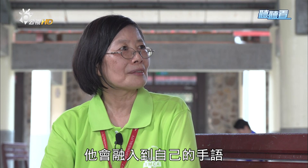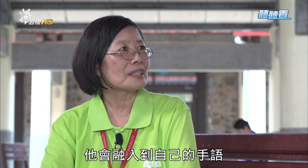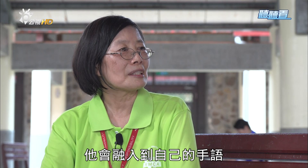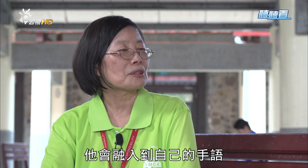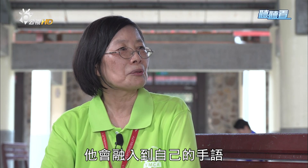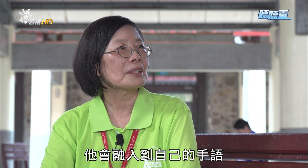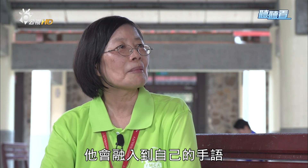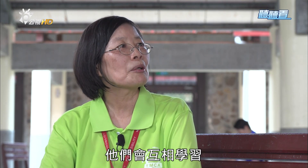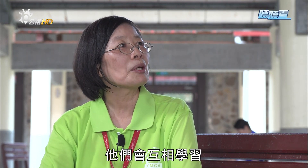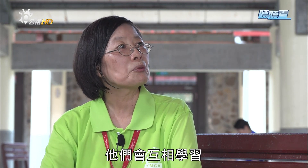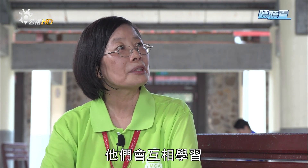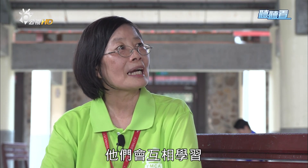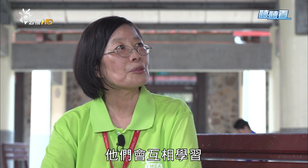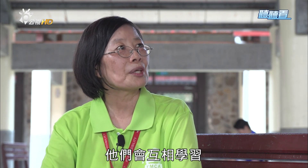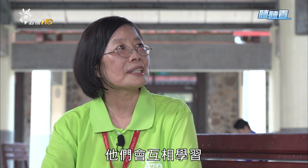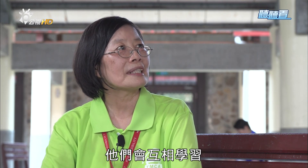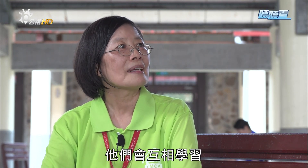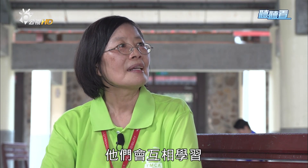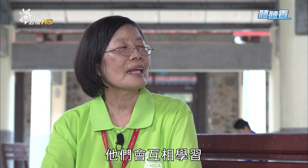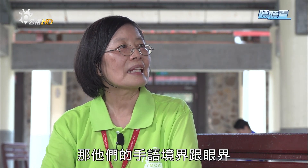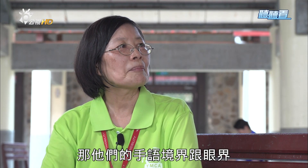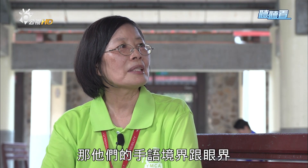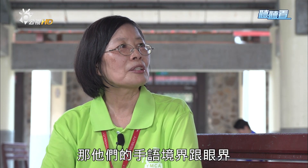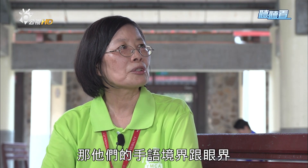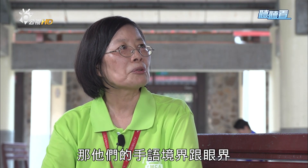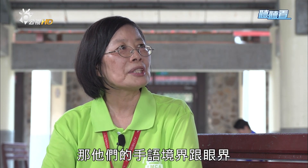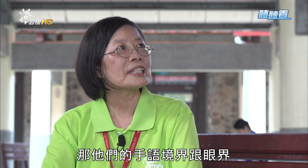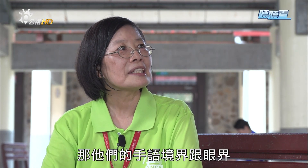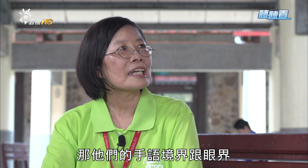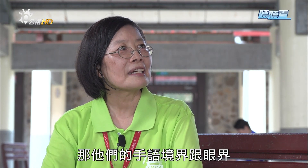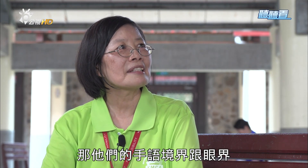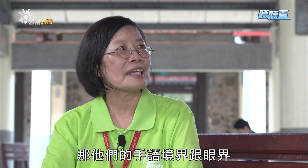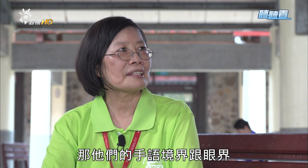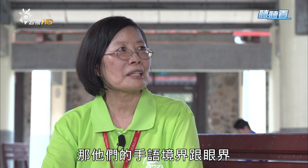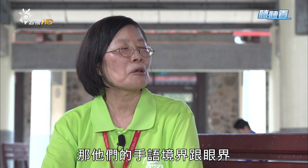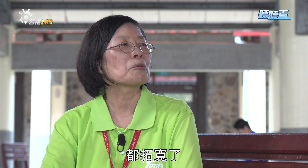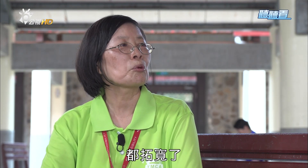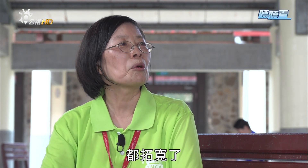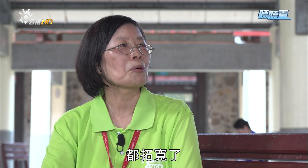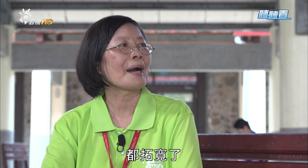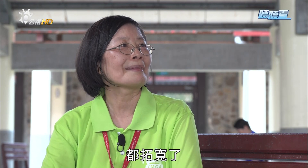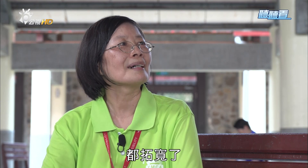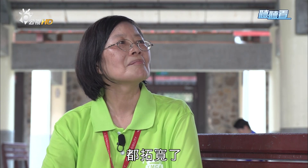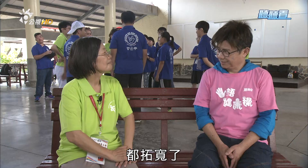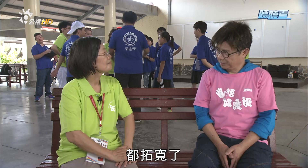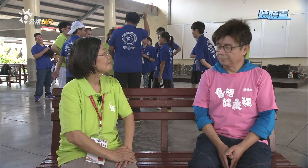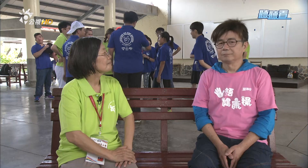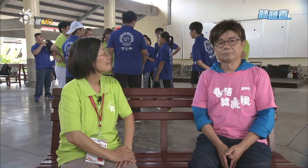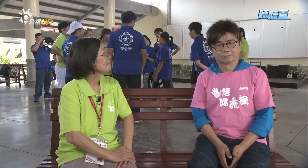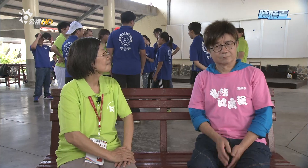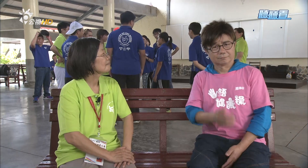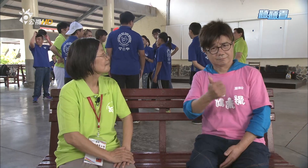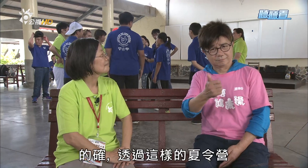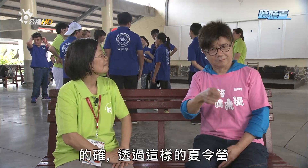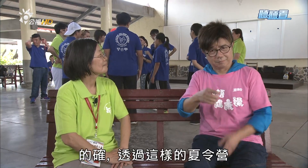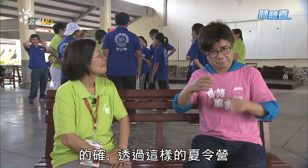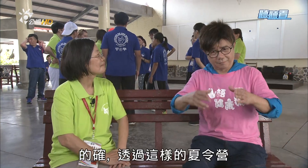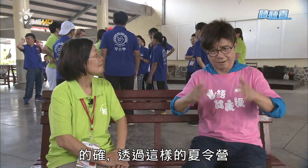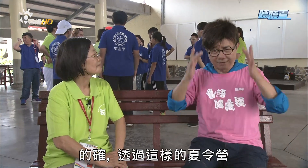自己的手语，他们会互相学习，那他们的手语境界跟眼界都拓宽了。 的确，透